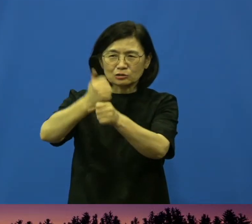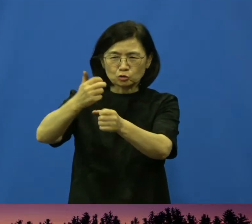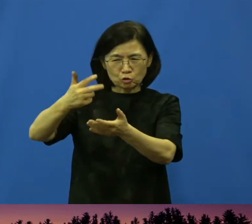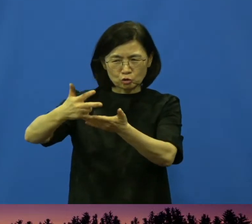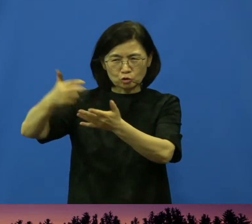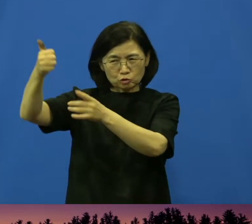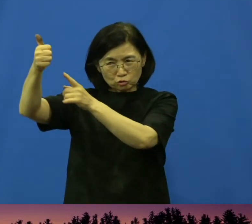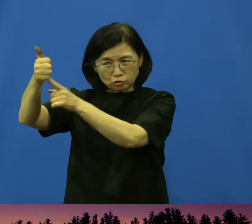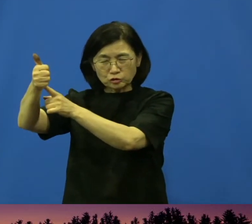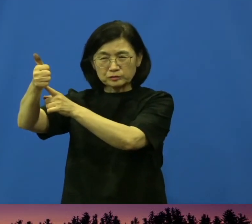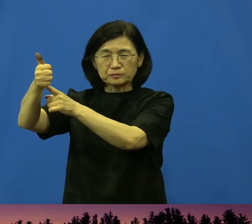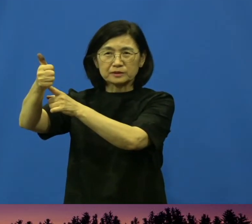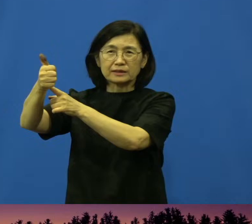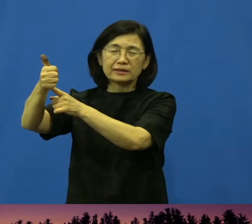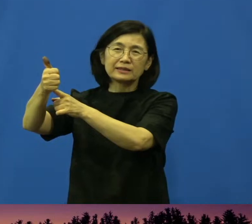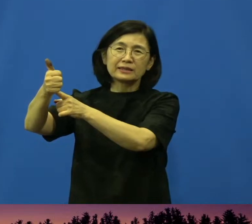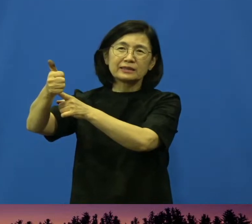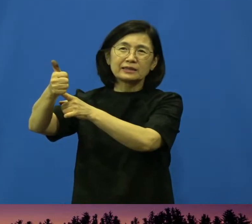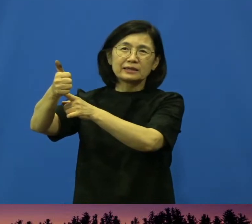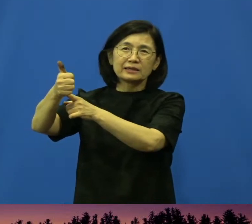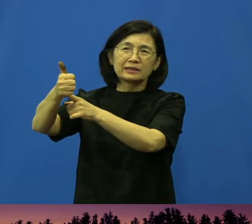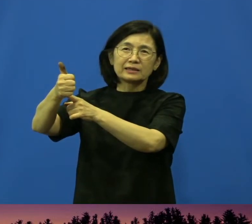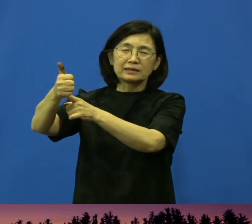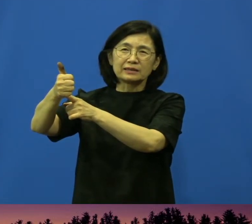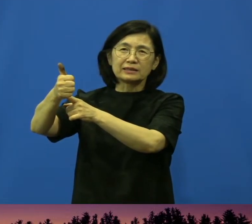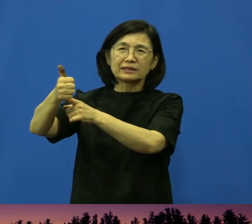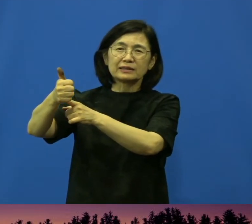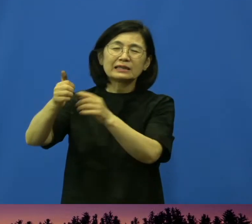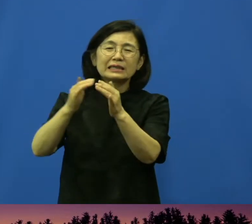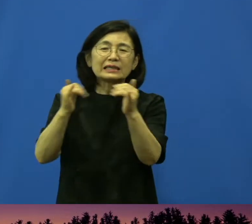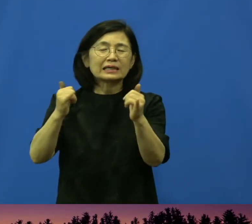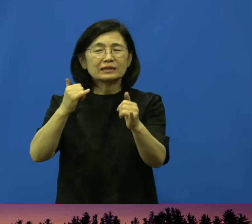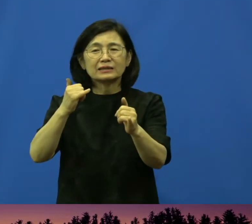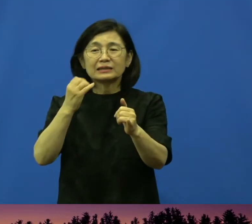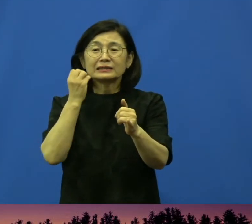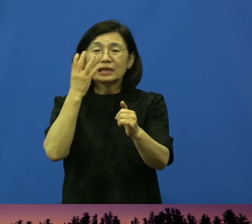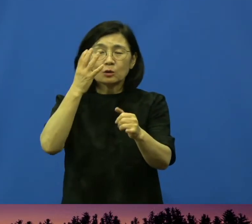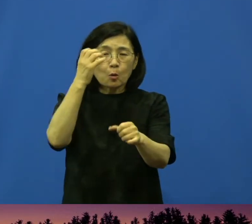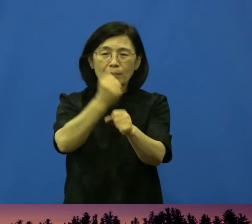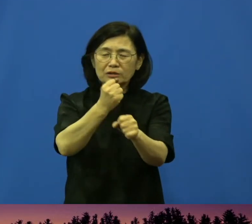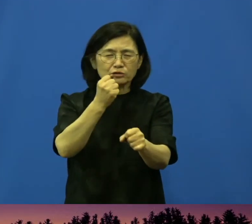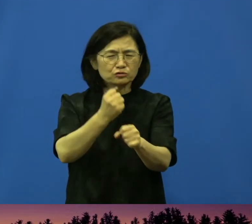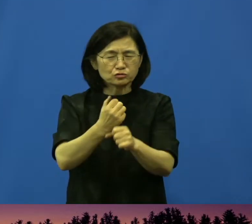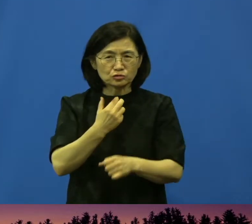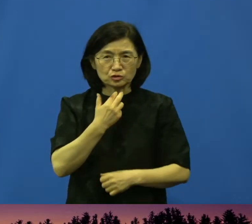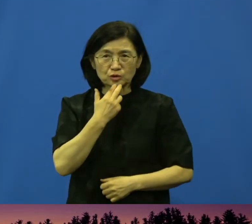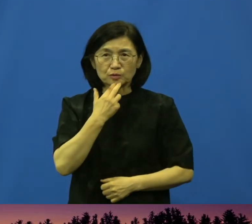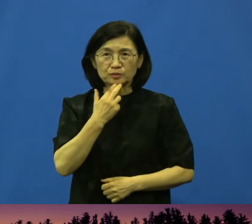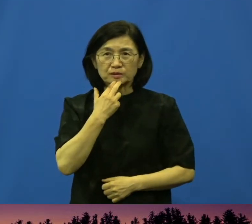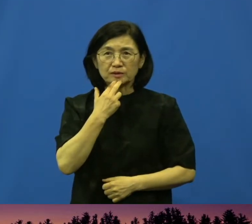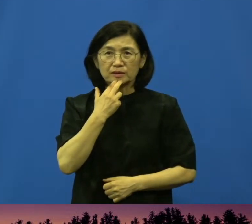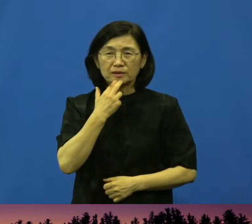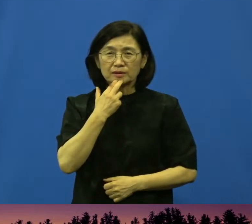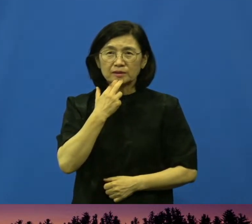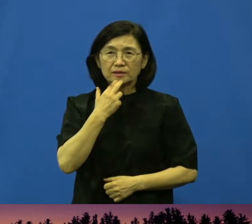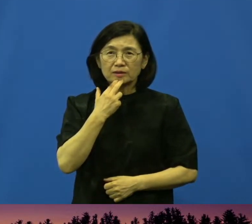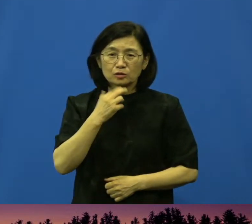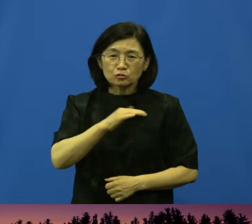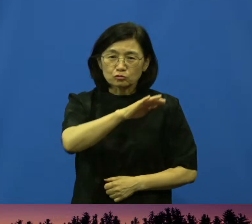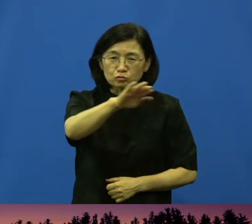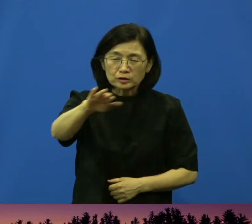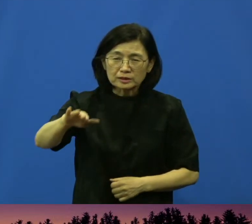창의적인 삶은 살 수 있죠, 그죠? 근데 창조는 안 돼요. 인간이 만들어 놓은 모든 새로운 것들은 다